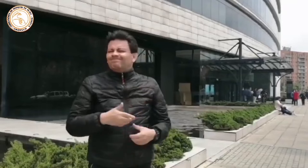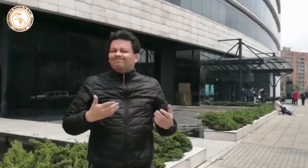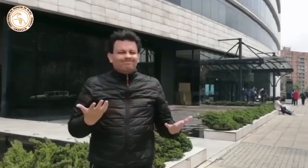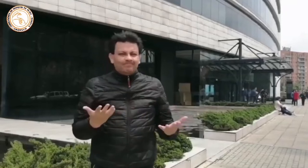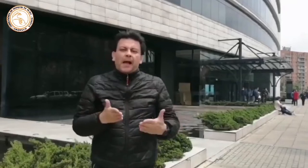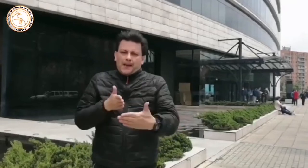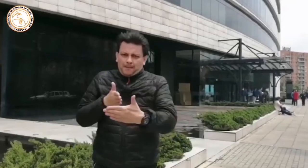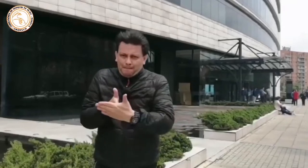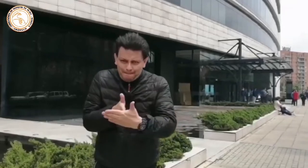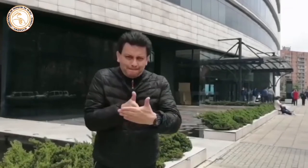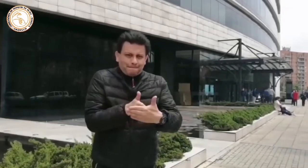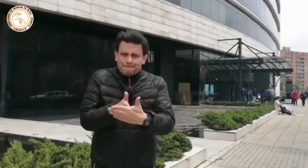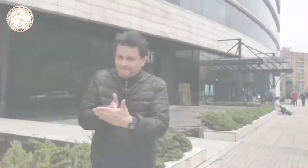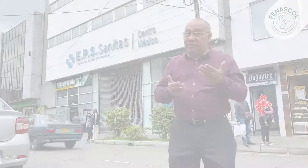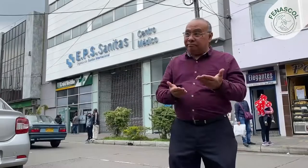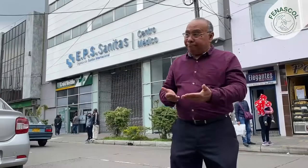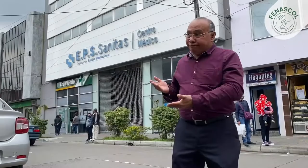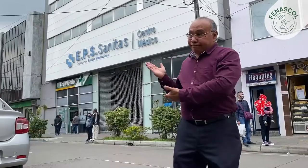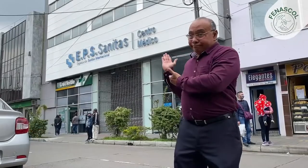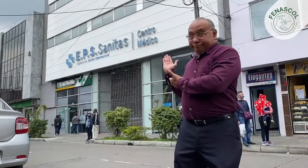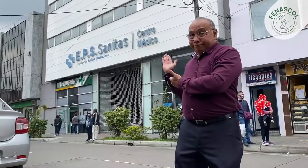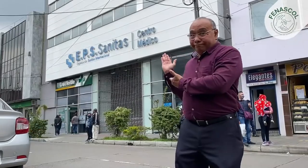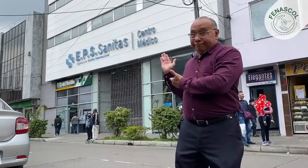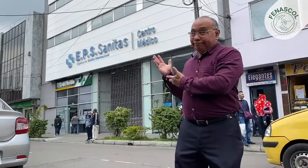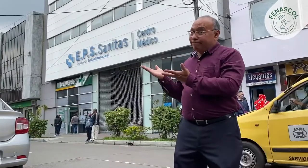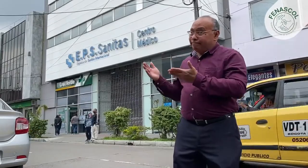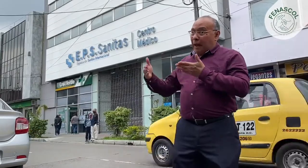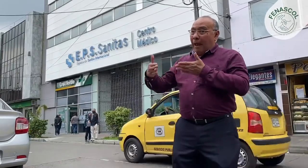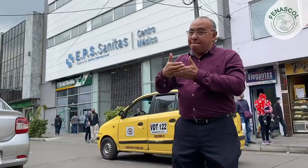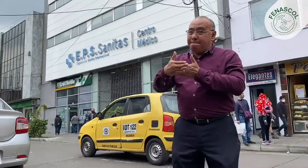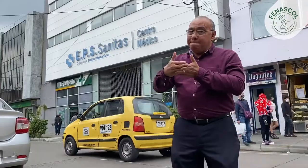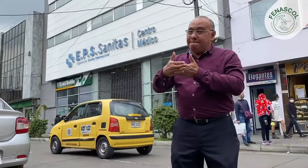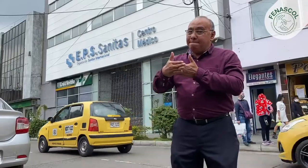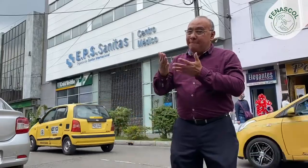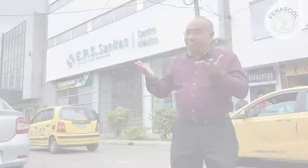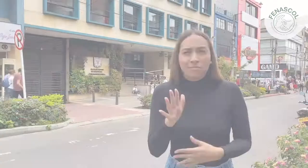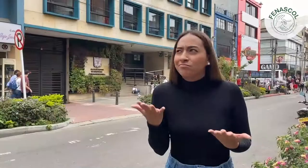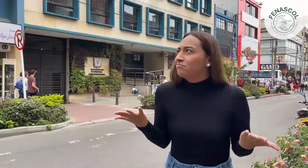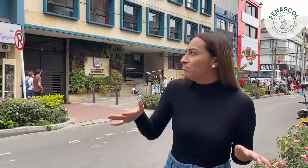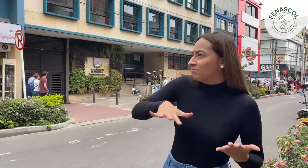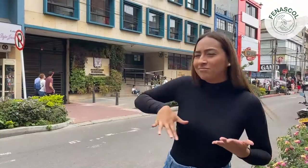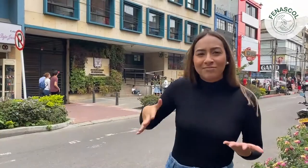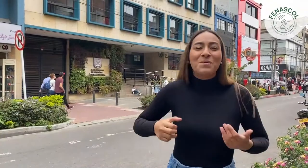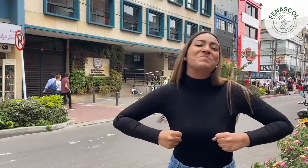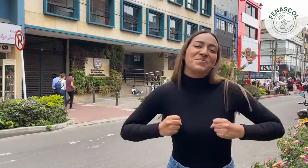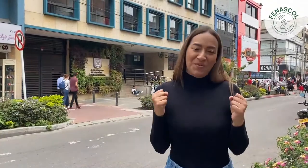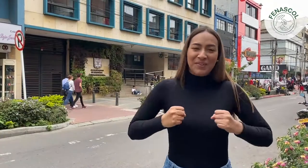es accesible. Este centro médico de la EPS Sanitas no es accesible. Me encuentro en la ciudad